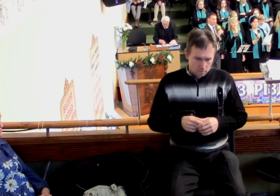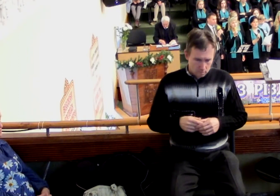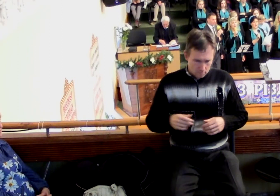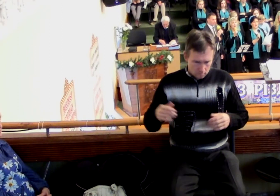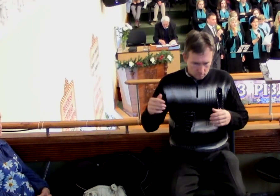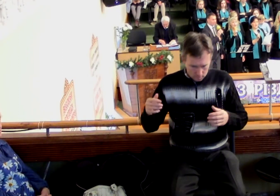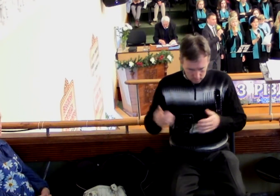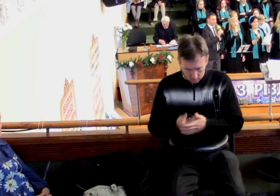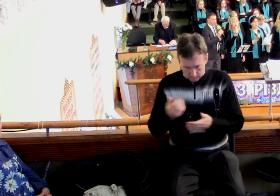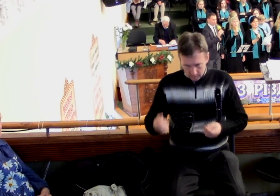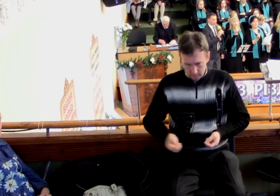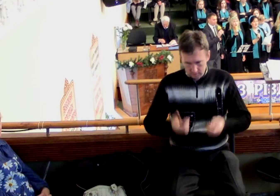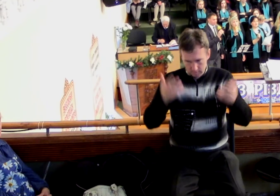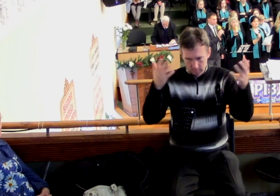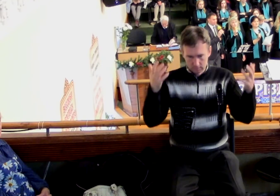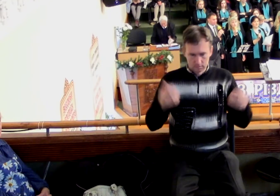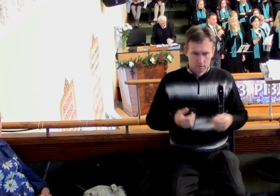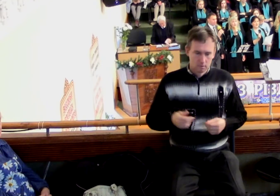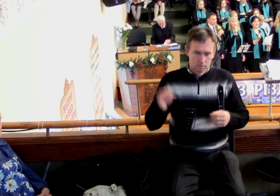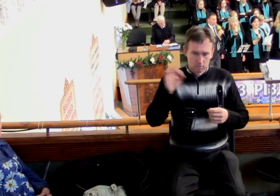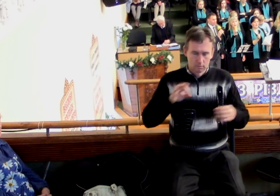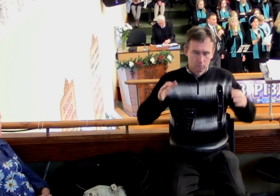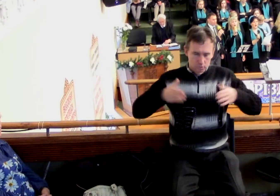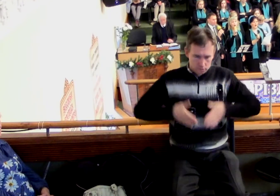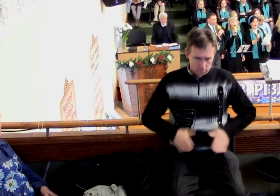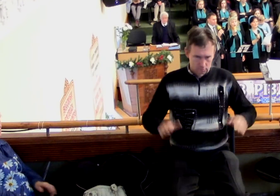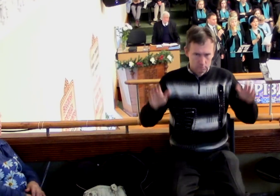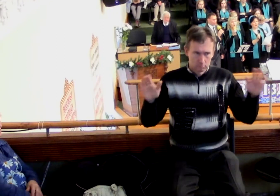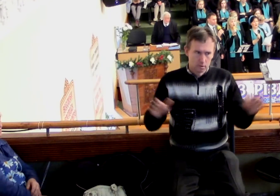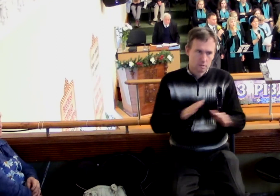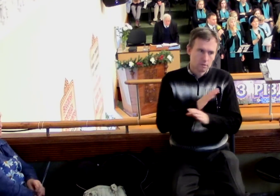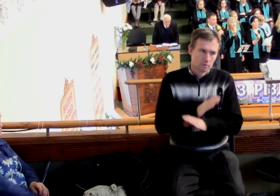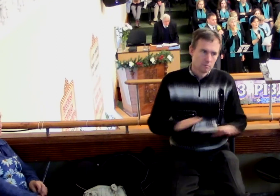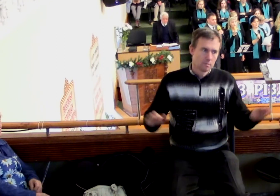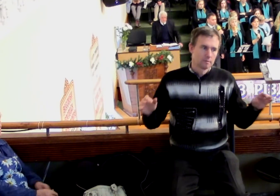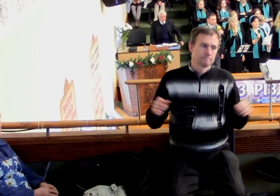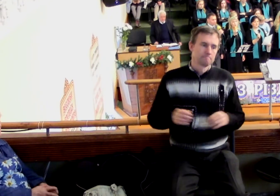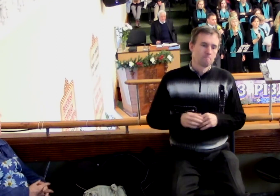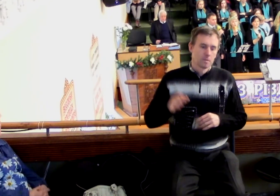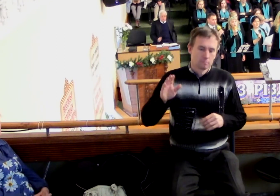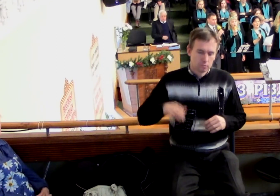Мы о Рождестве поем,